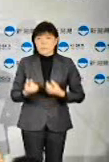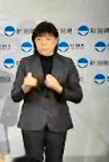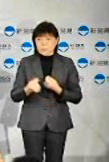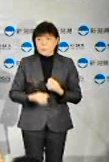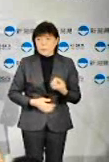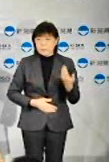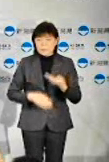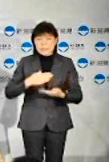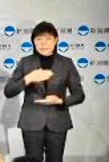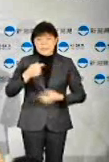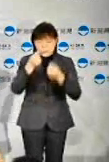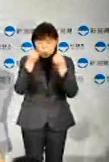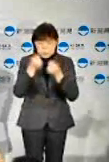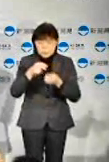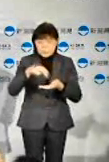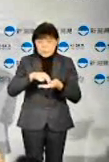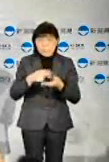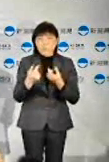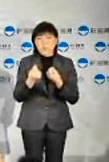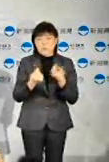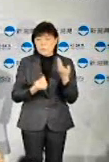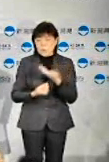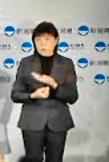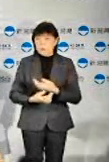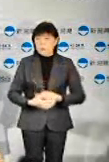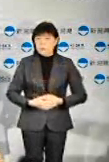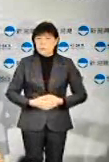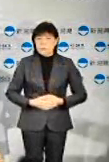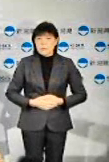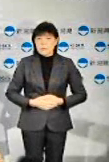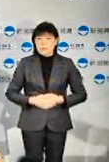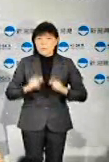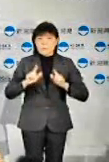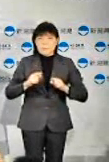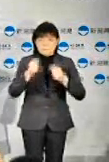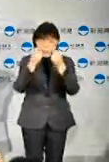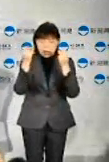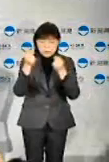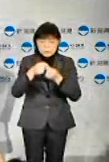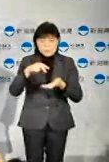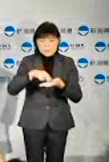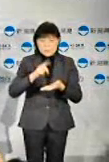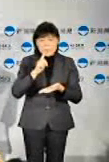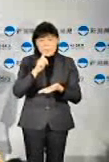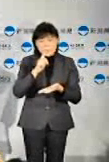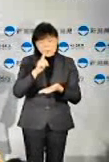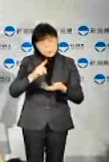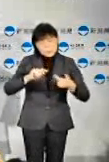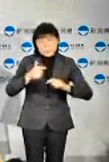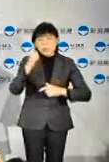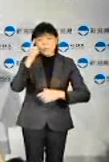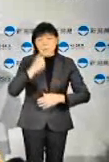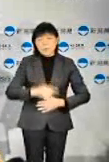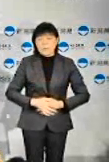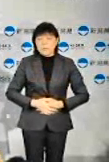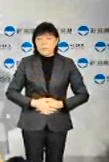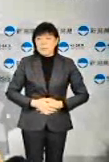知事個人としてもあのそのように こう 受け止めて というか、まあ、あの個人の立場でいう話じゃないと思いますけど、はい、 あり